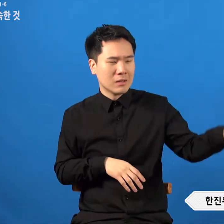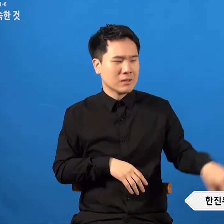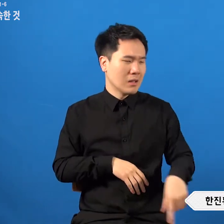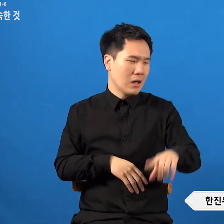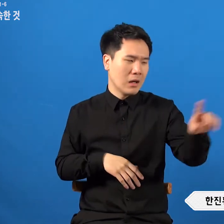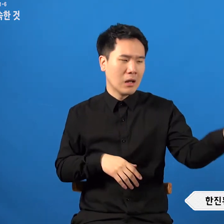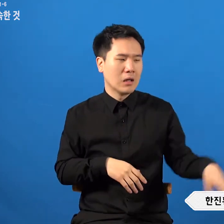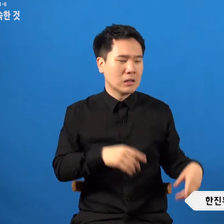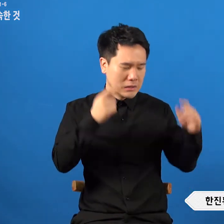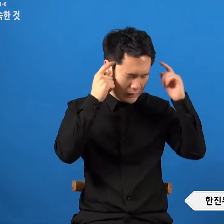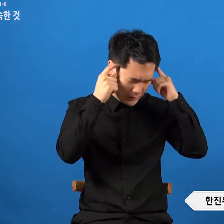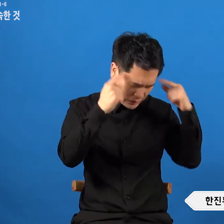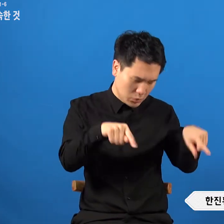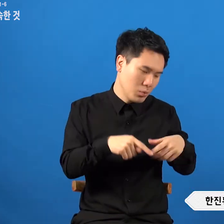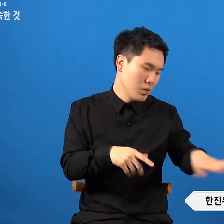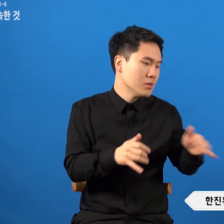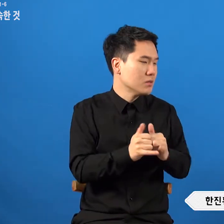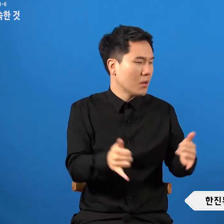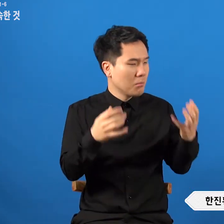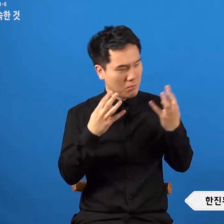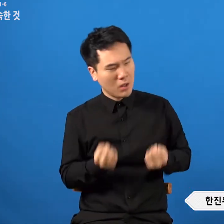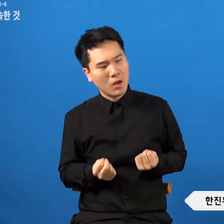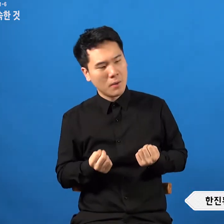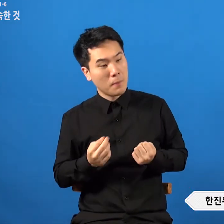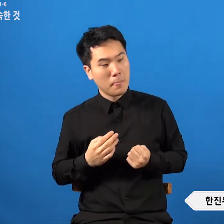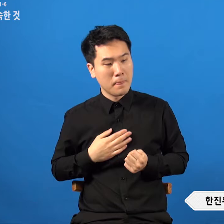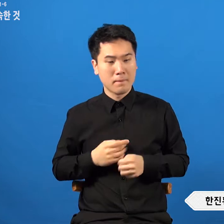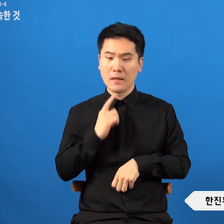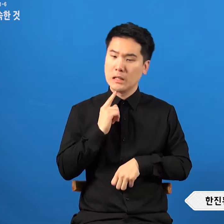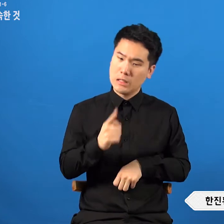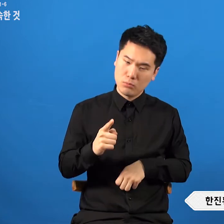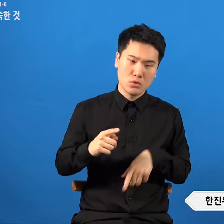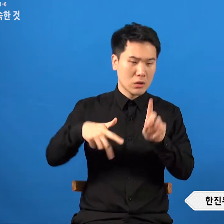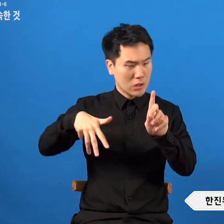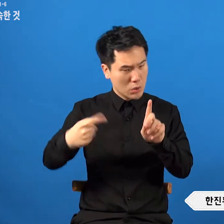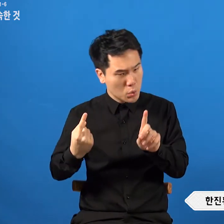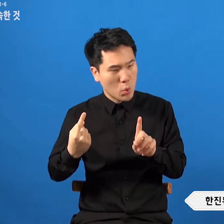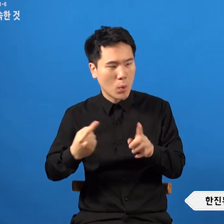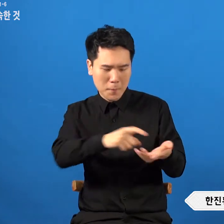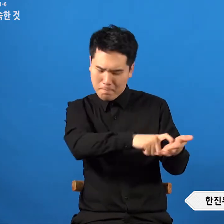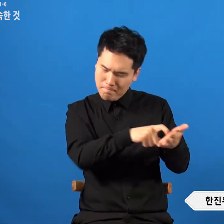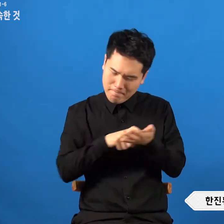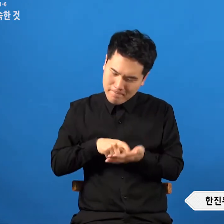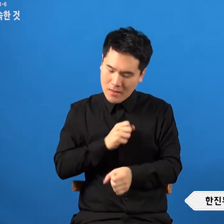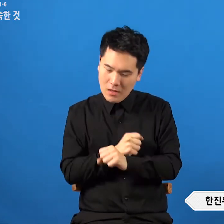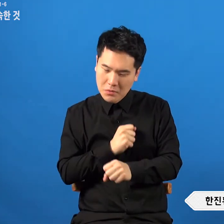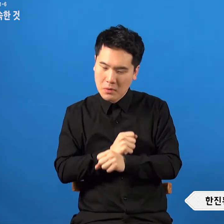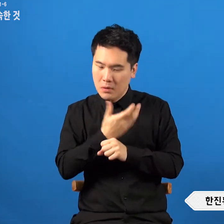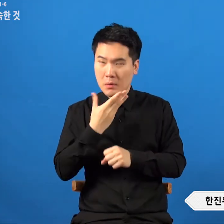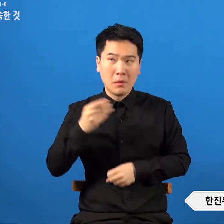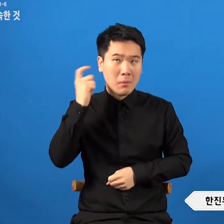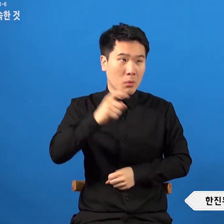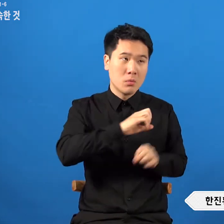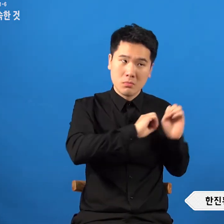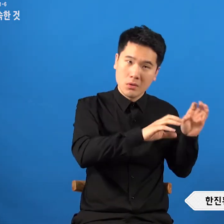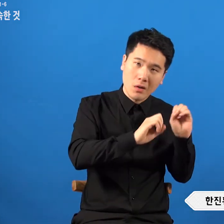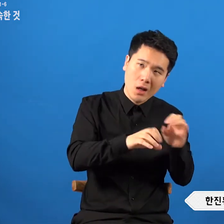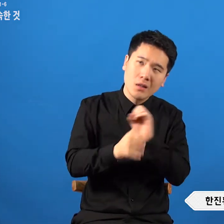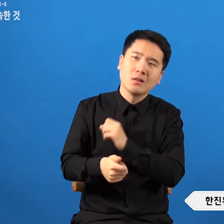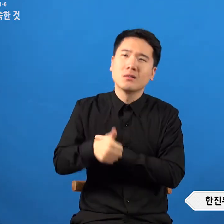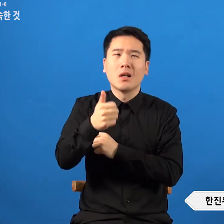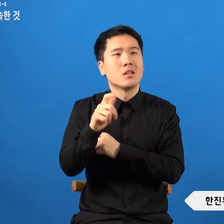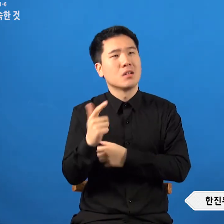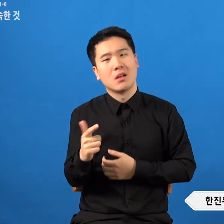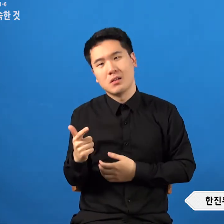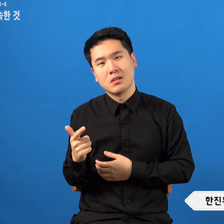떨어지는 사람들이 얼마나 많을까? 내가 1분 1초라도 아껴서 복음을 전해야